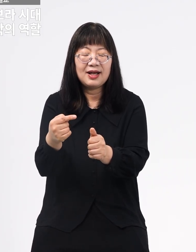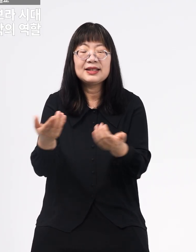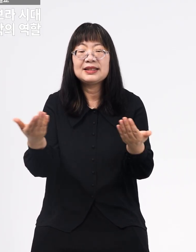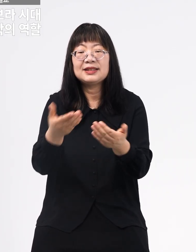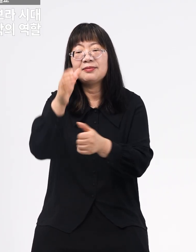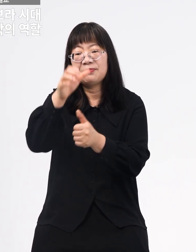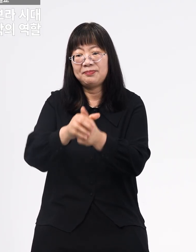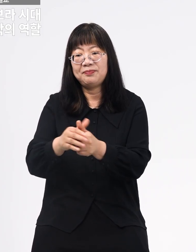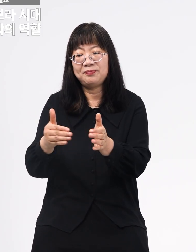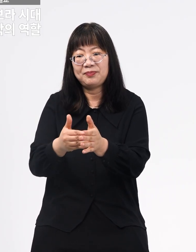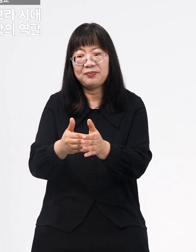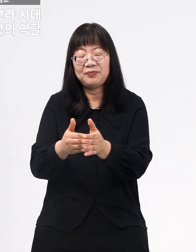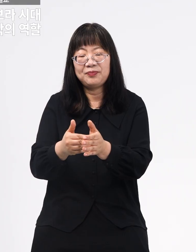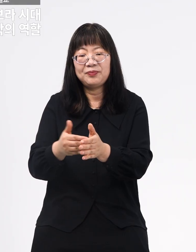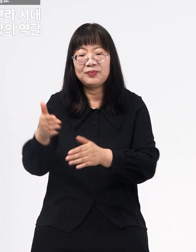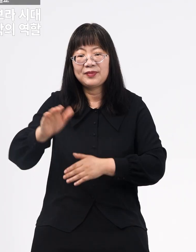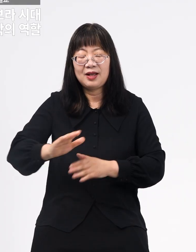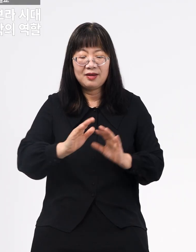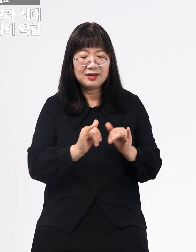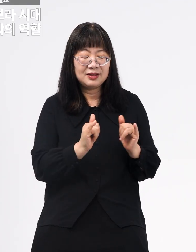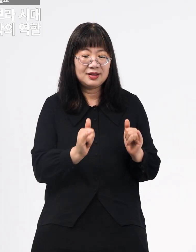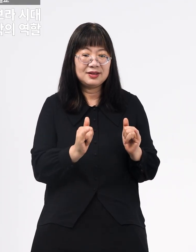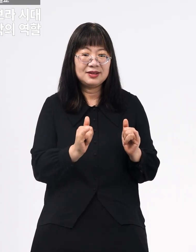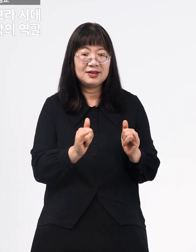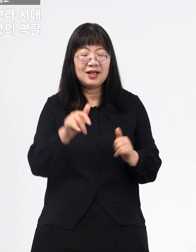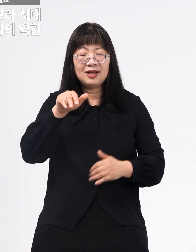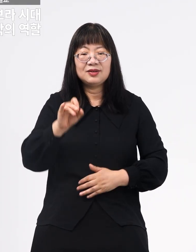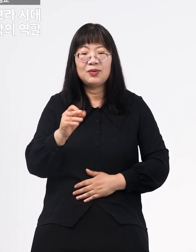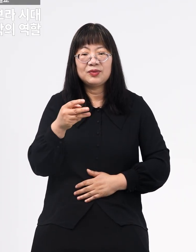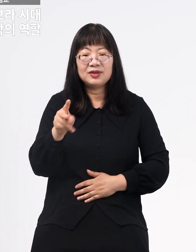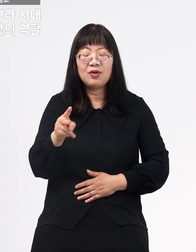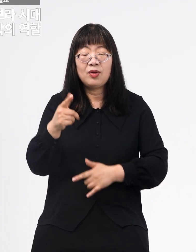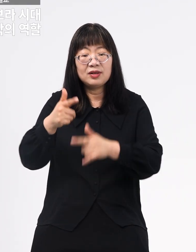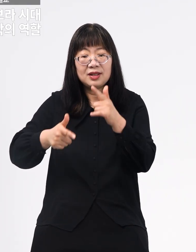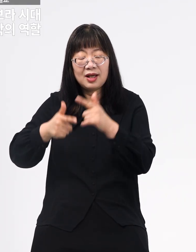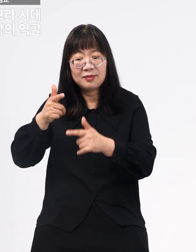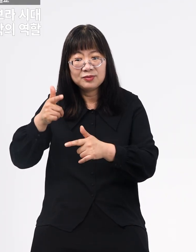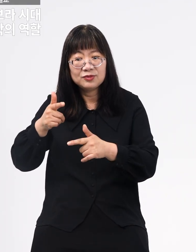맡은 겁니다. 그런데 백성들이 그 종려나무, 드보라